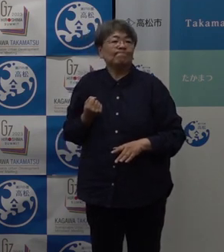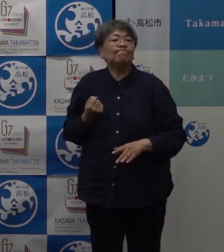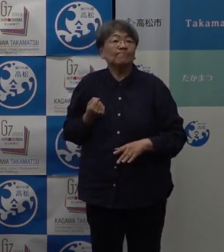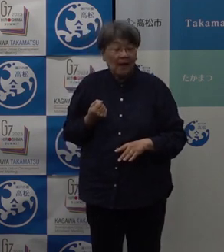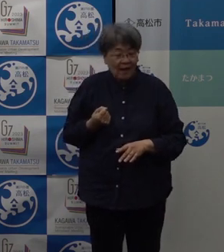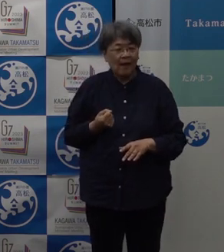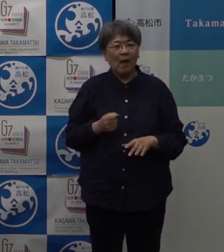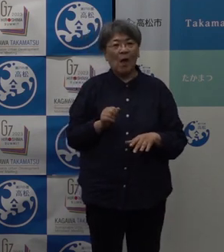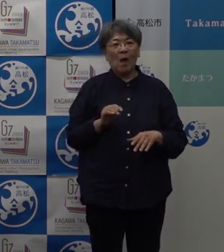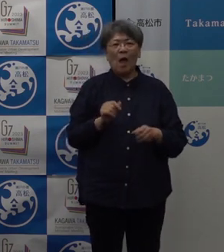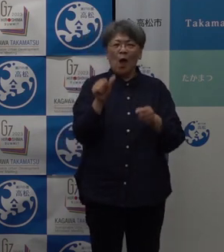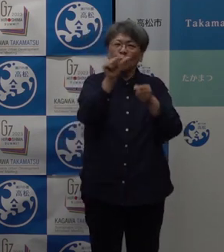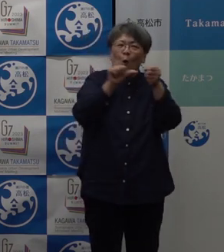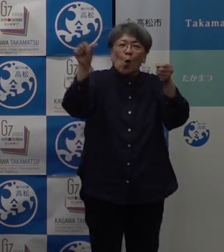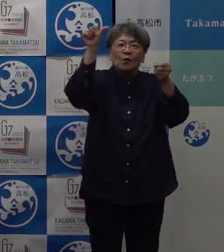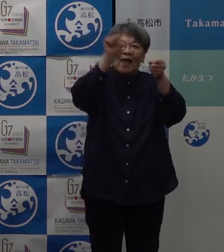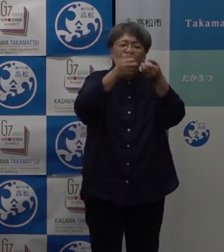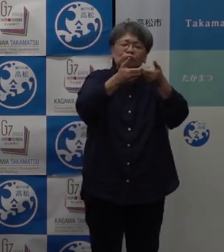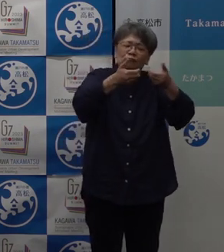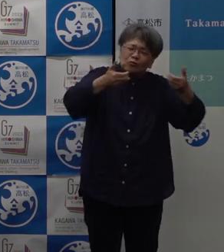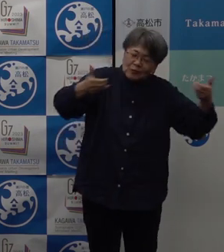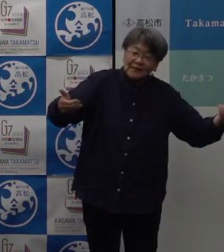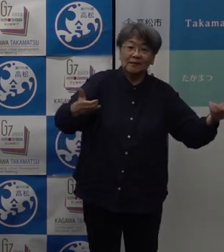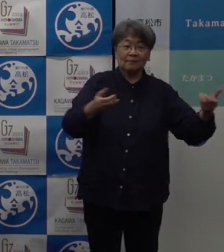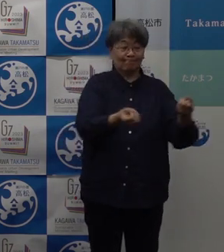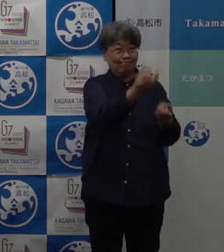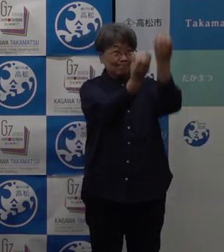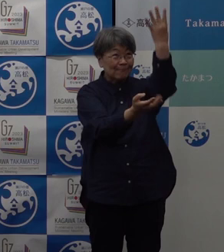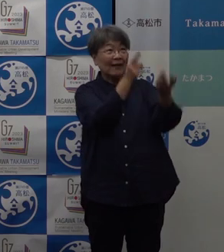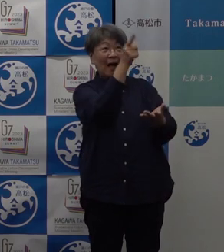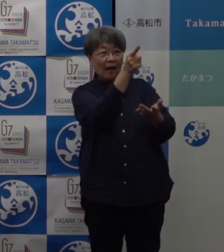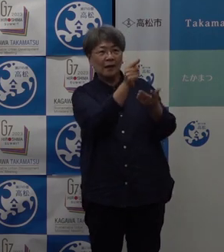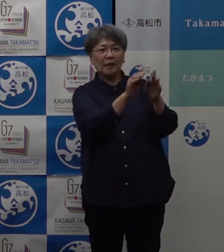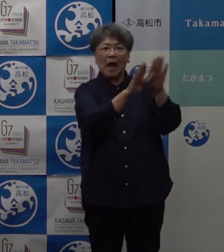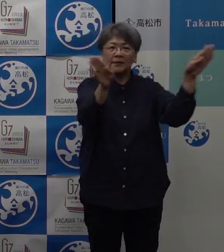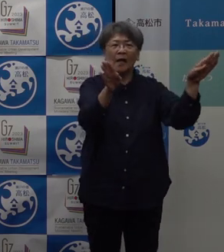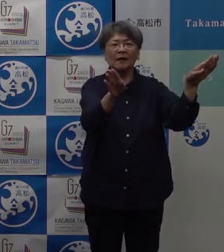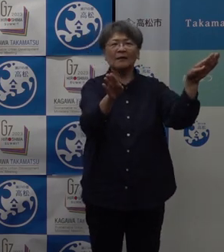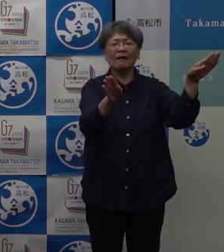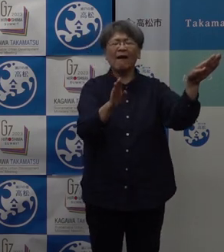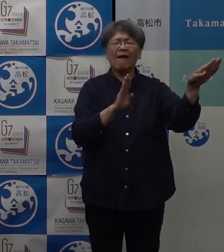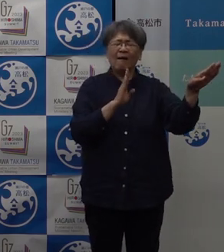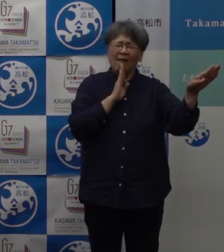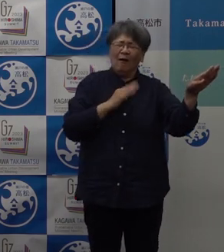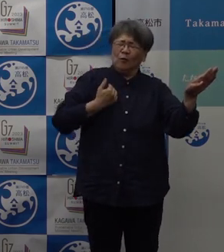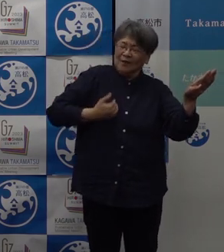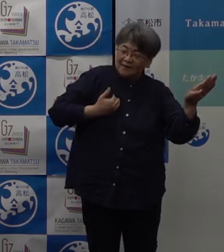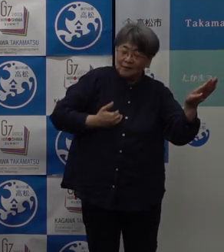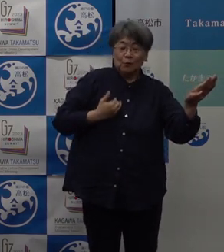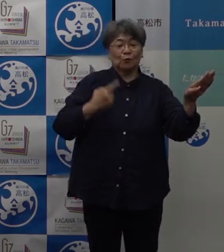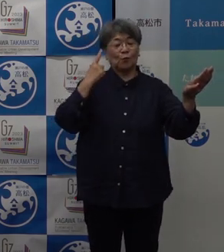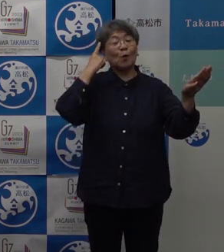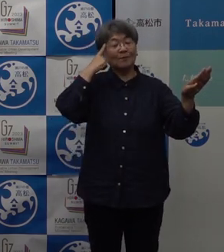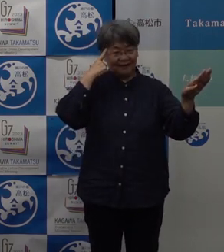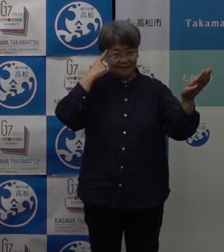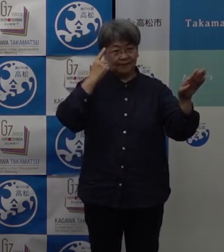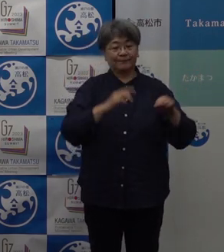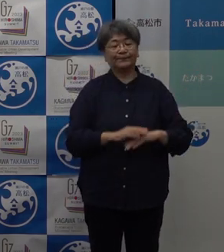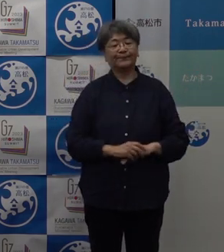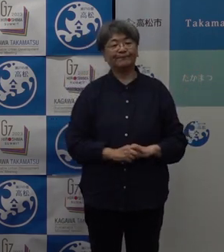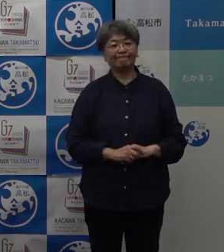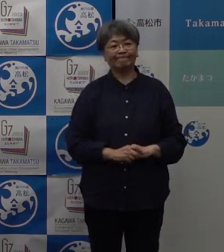に5年ぶりに花火大会を開催できるということを本当に喜ばしく思っておるところでございます